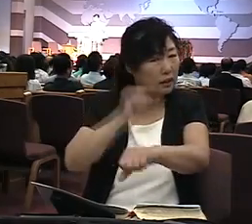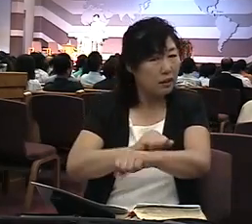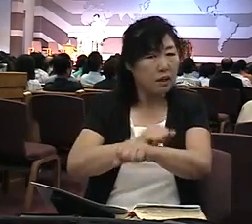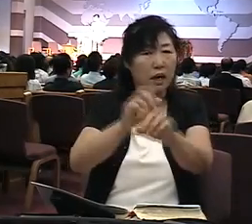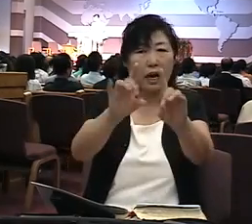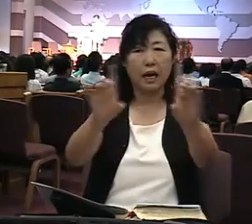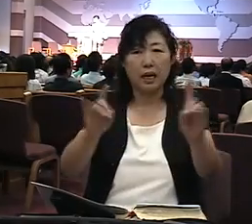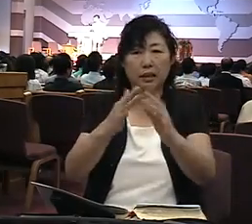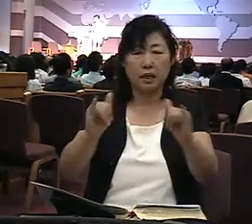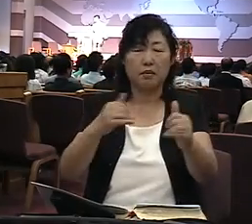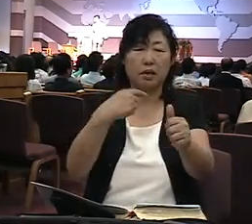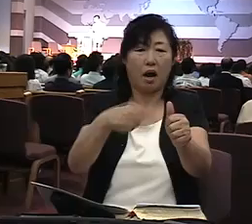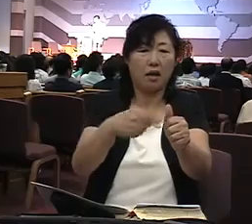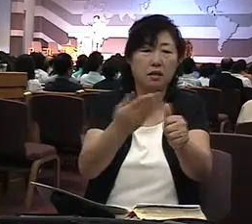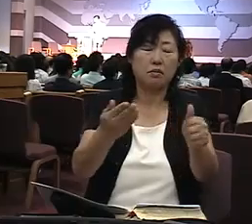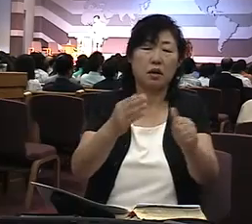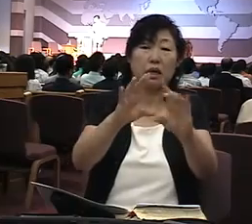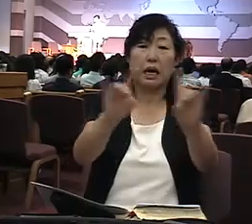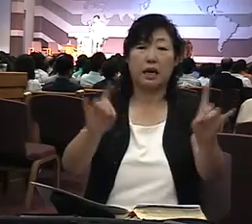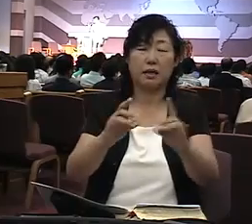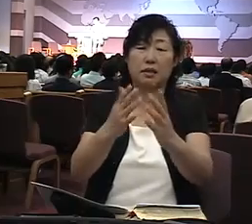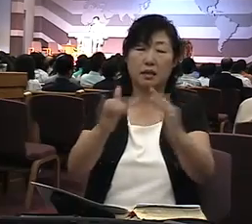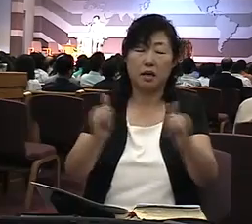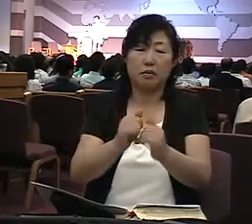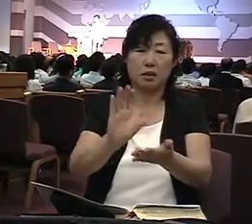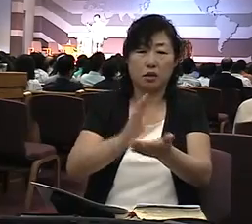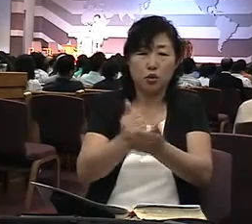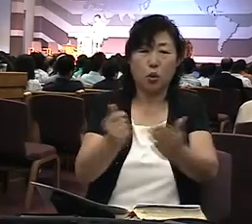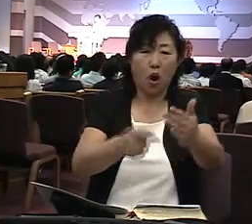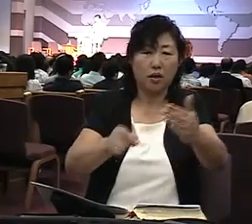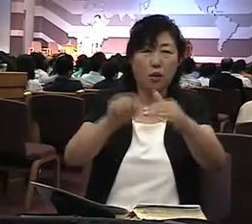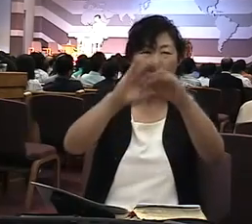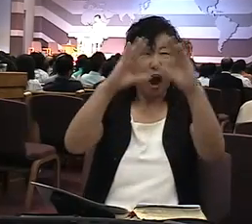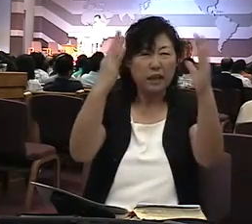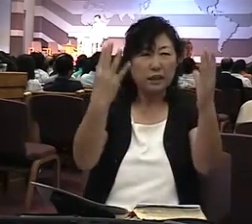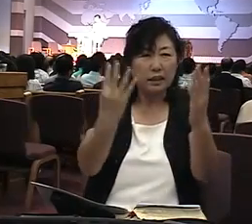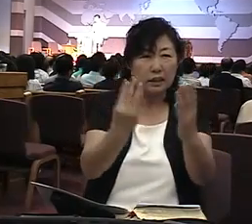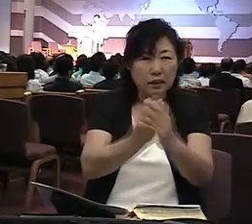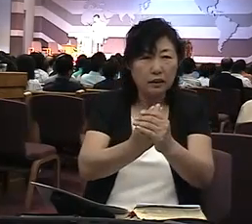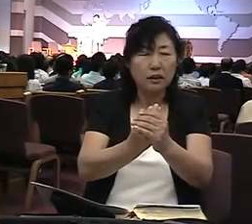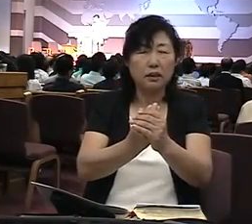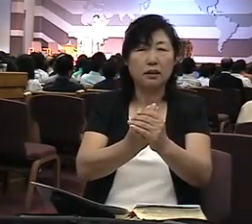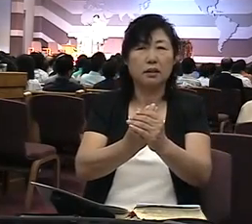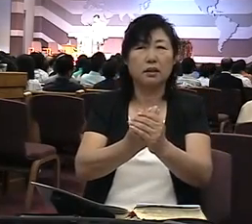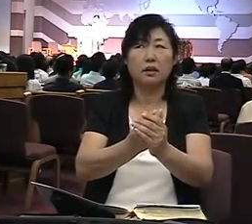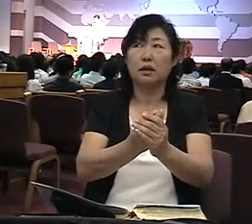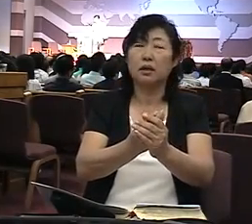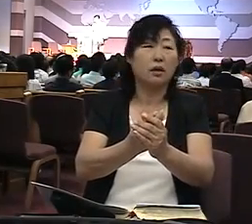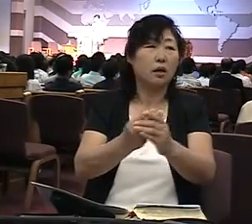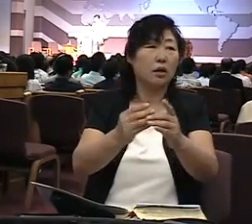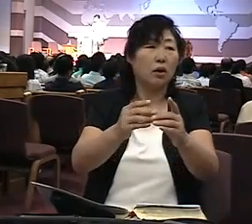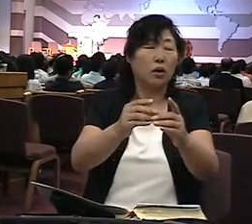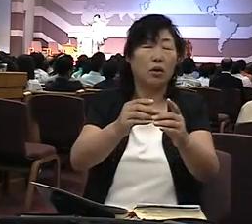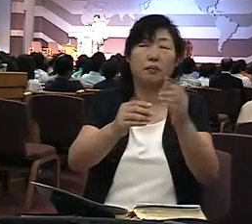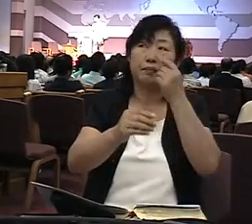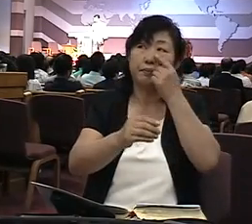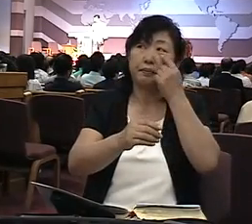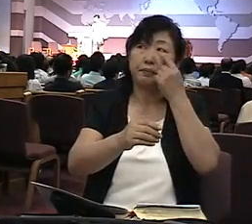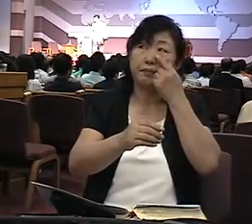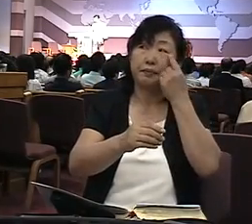가르침은 각 사람을 그리스도 안에서 완전한 자로 세우려 함이니 이를 위하여 나도 내 속에서 능력으로 역사하시는 이의 역사를